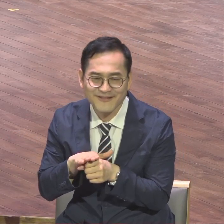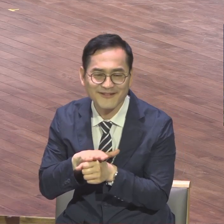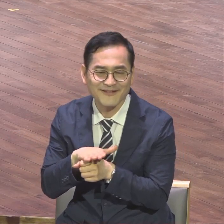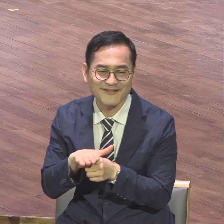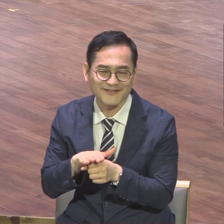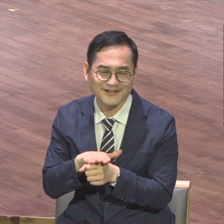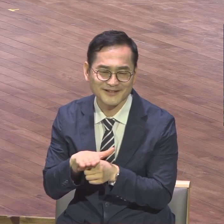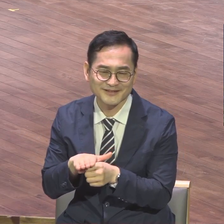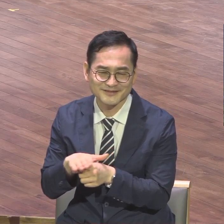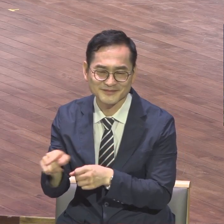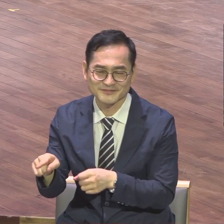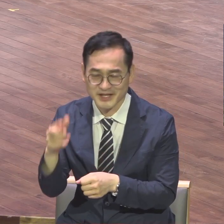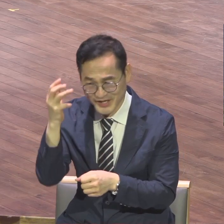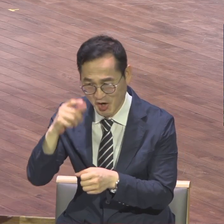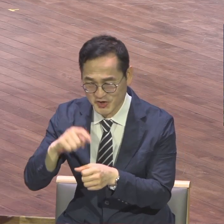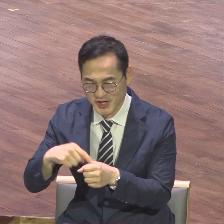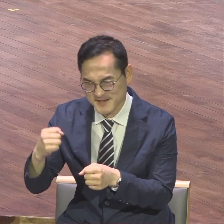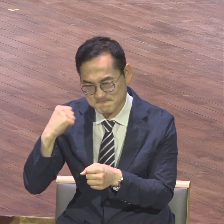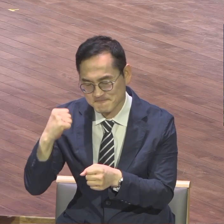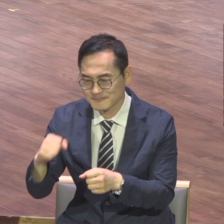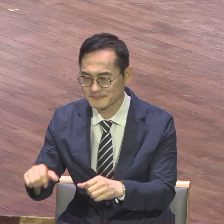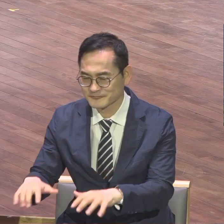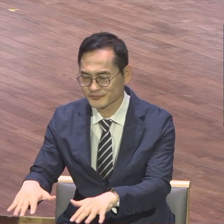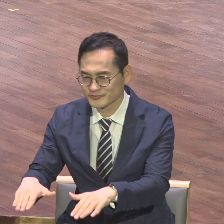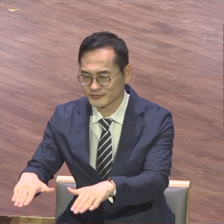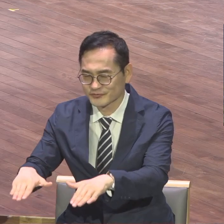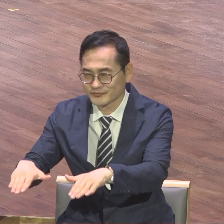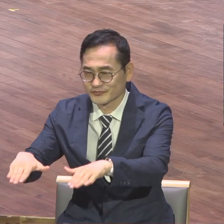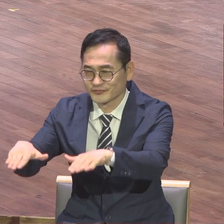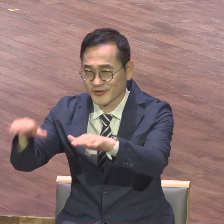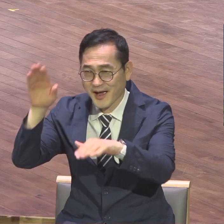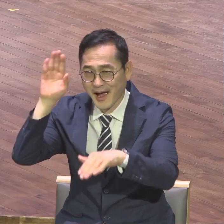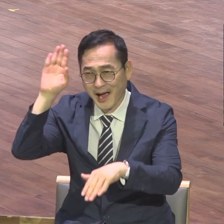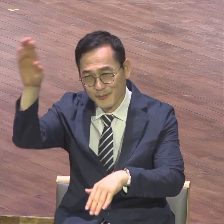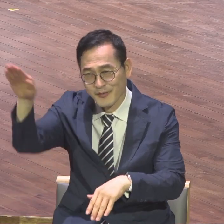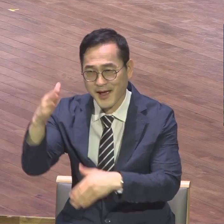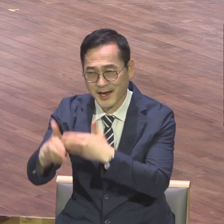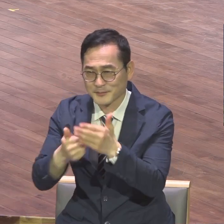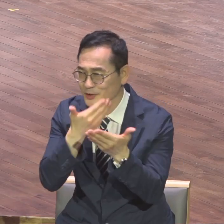듣고 이 영적 분위기 잘하면 어떤 인물이 될까 엄청 기대가 됐어요.